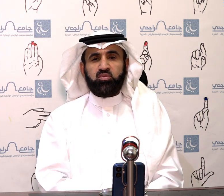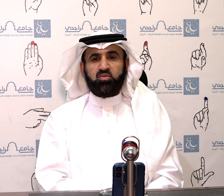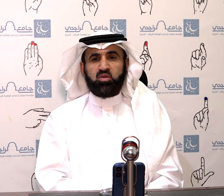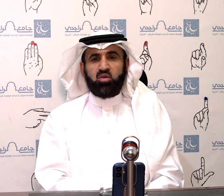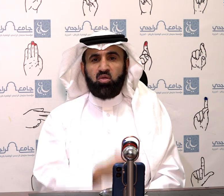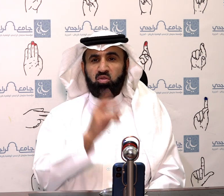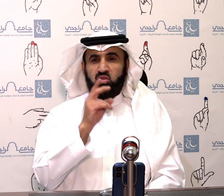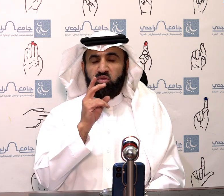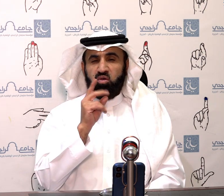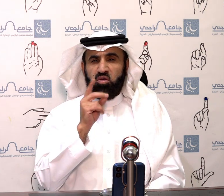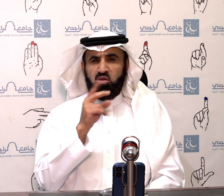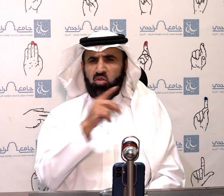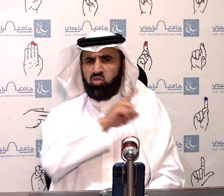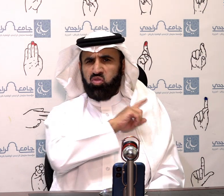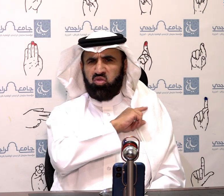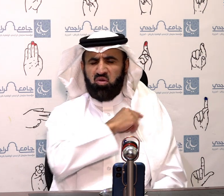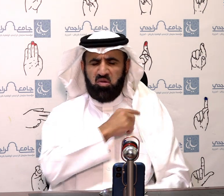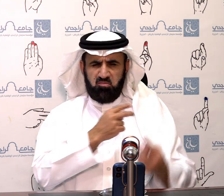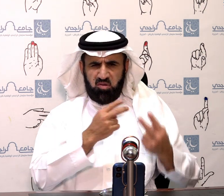على الذنوب والإصرار عليها.